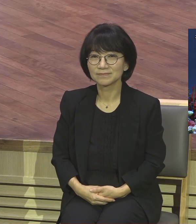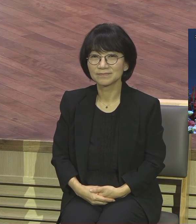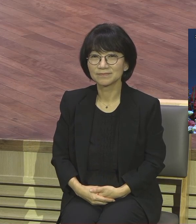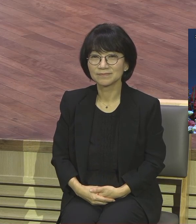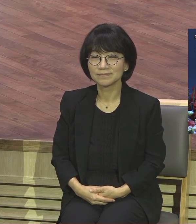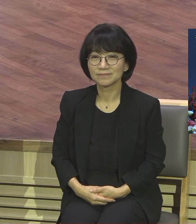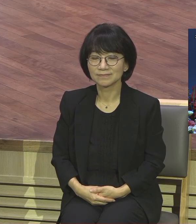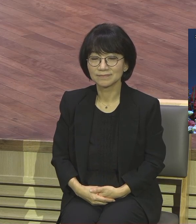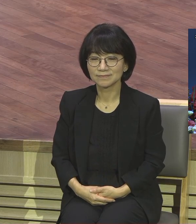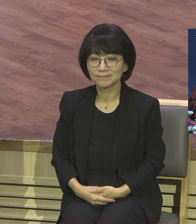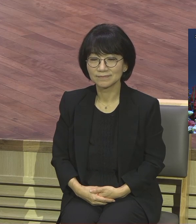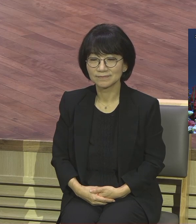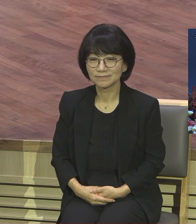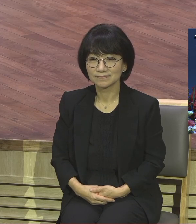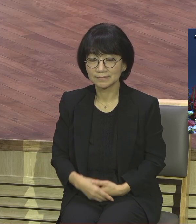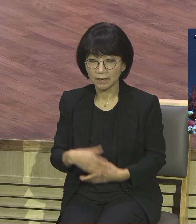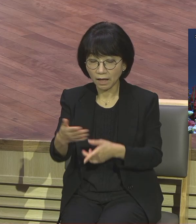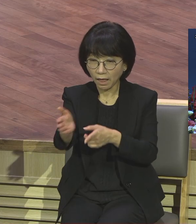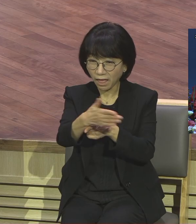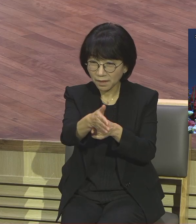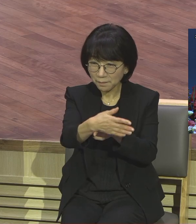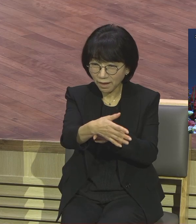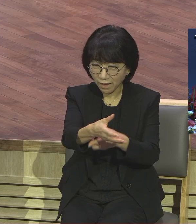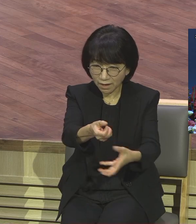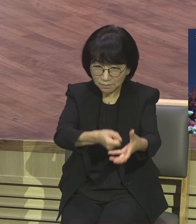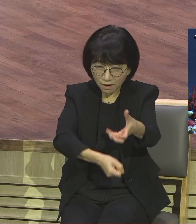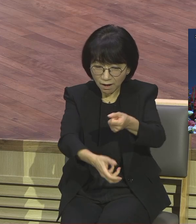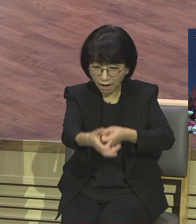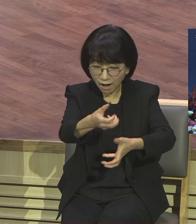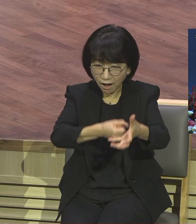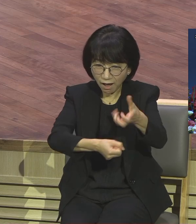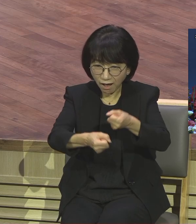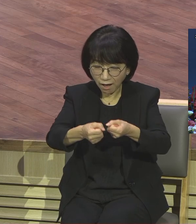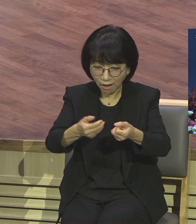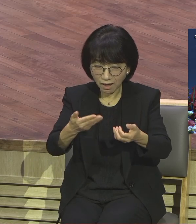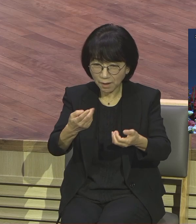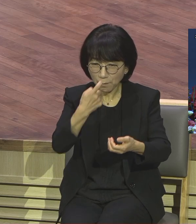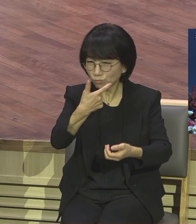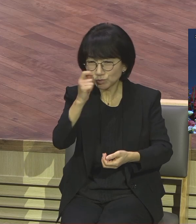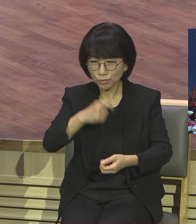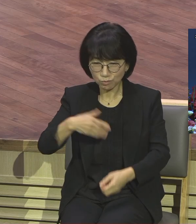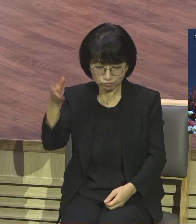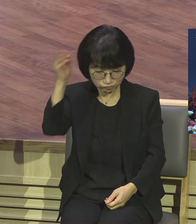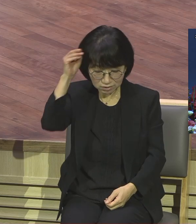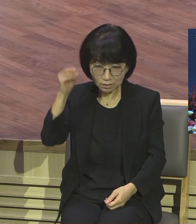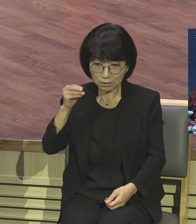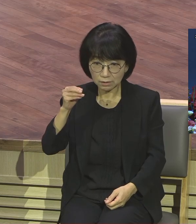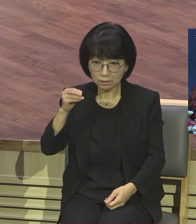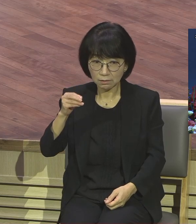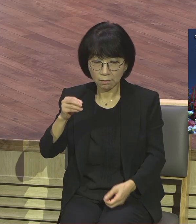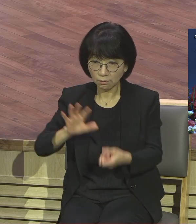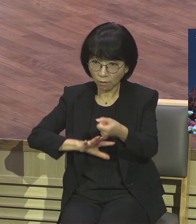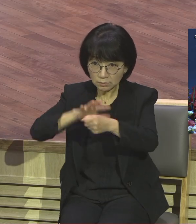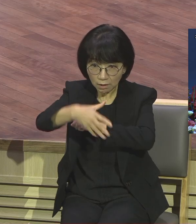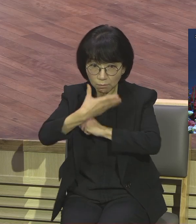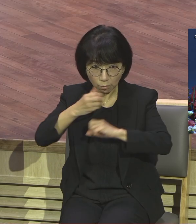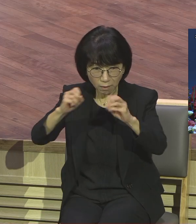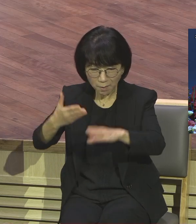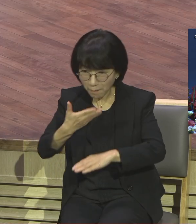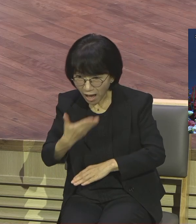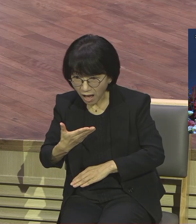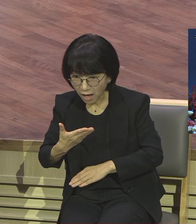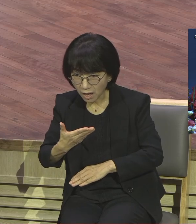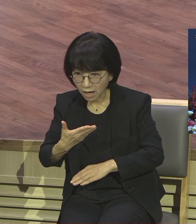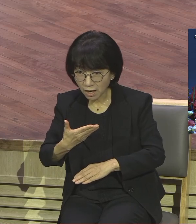무식한 어부 수준으로 세임합니까? 정거로 성경 다 썼다니까요.